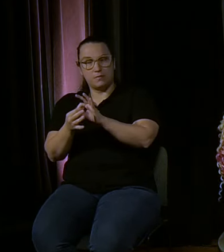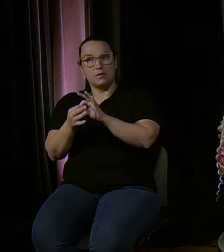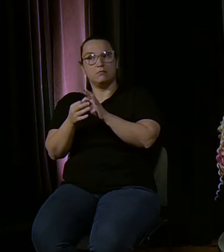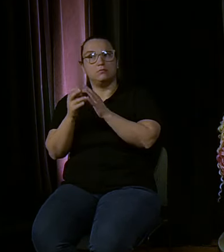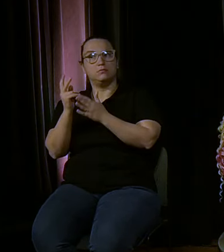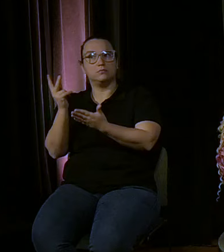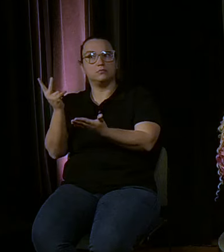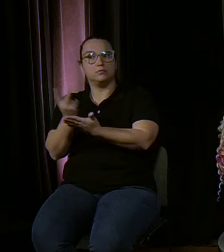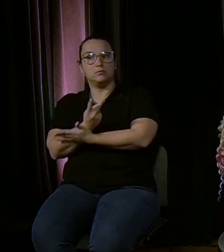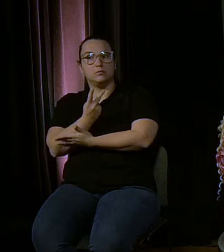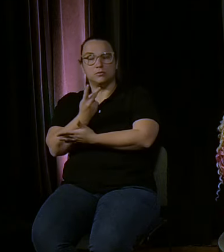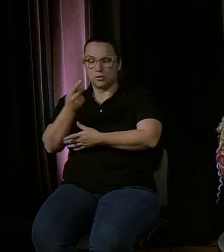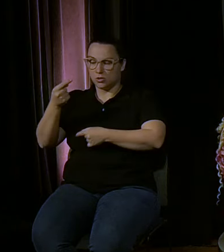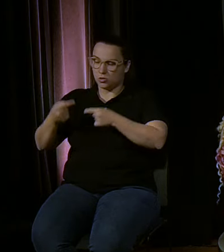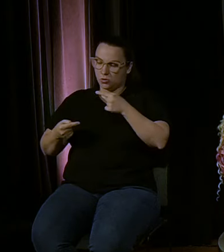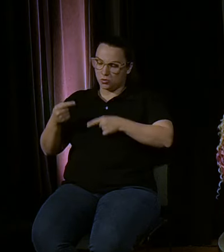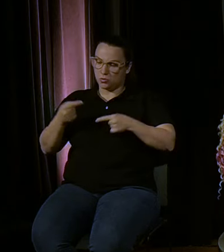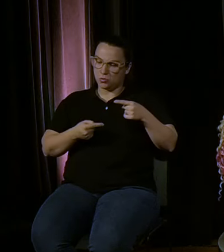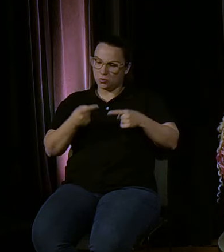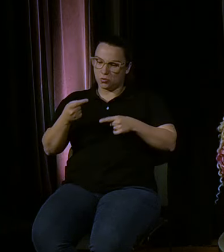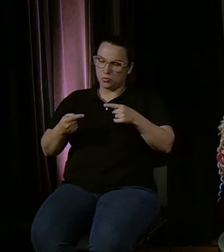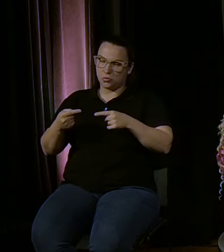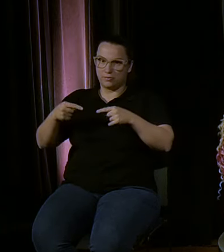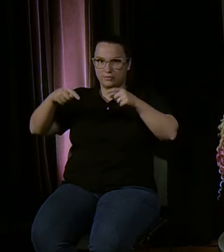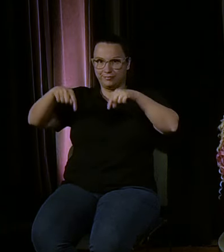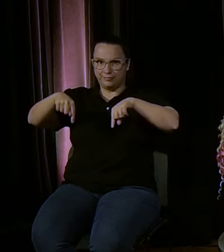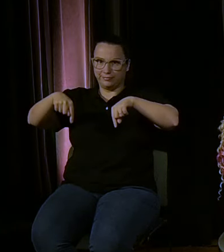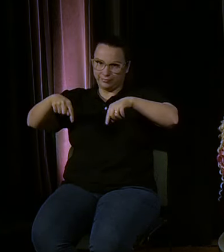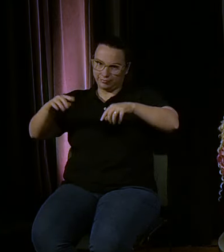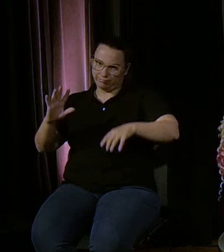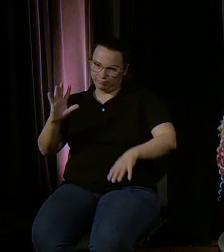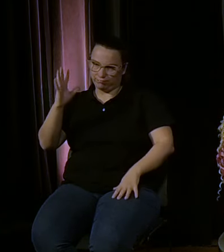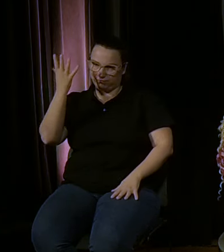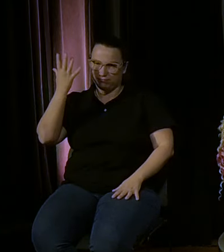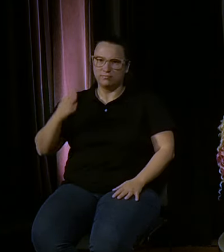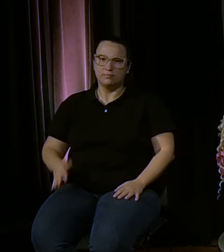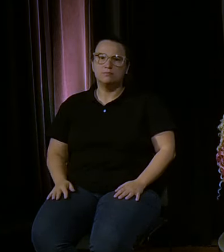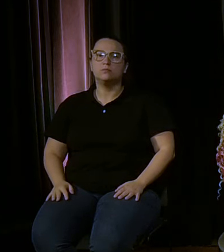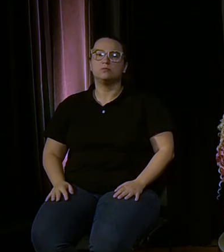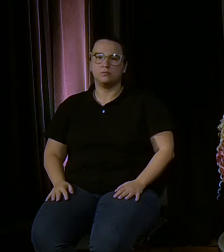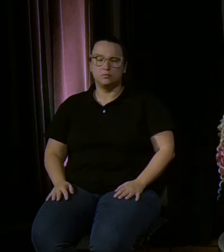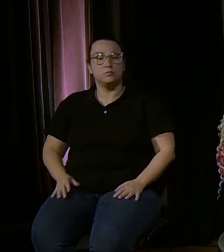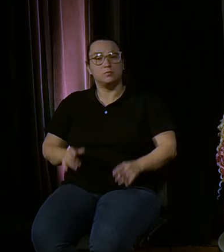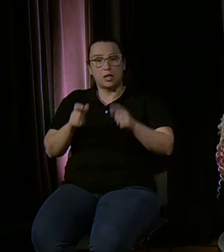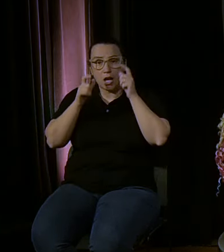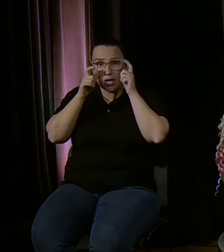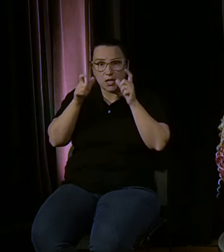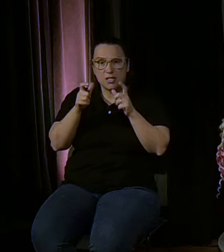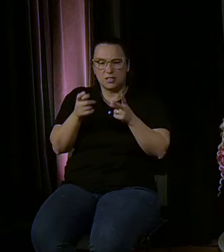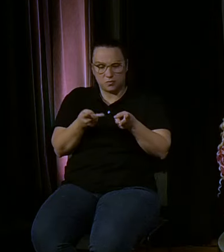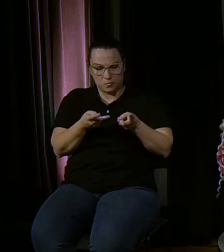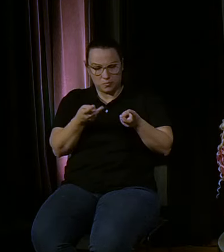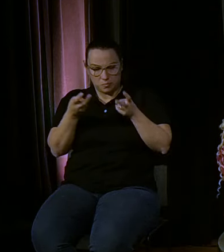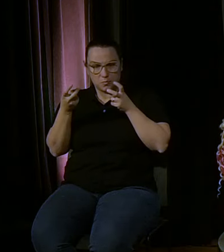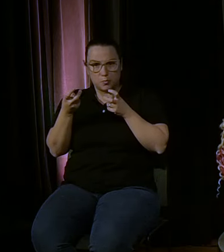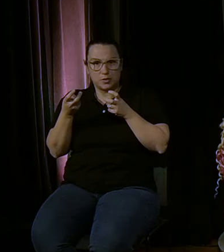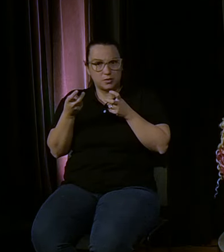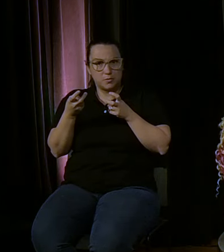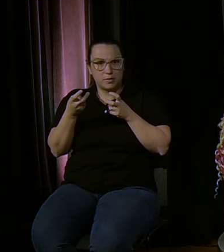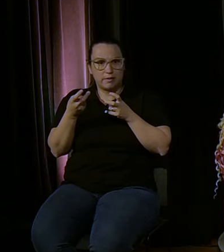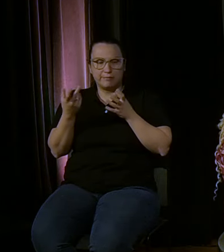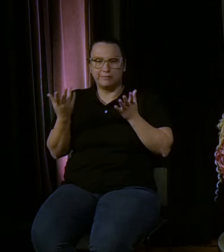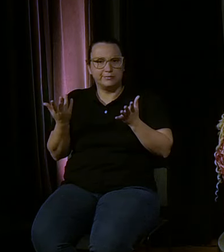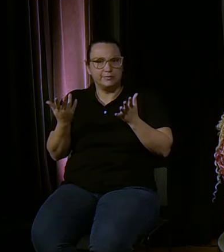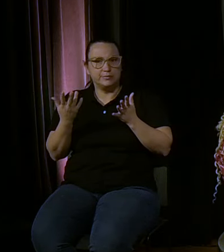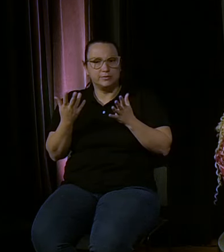causa enquanto discussão para o momento atual. Né? É muito curioso perceber como eles... Não